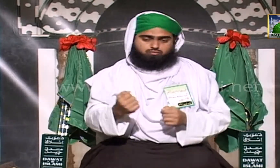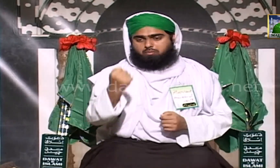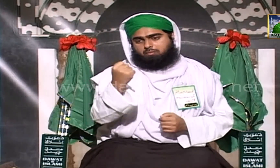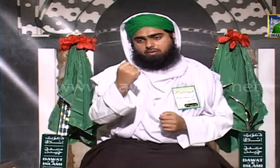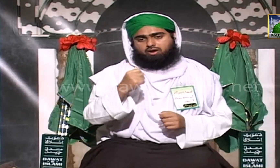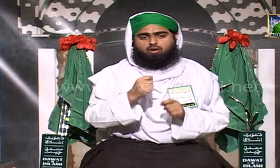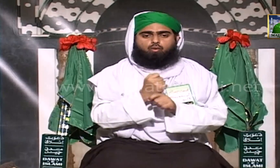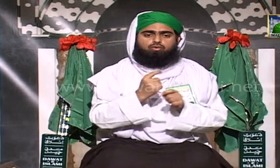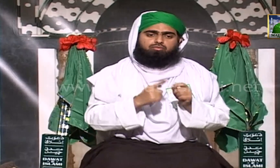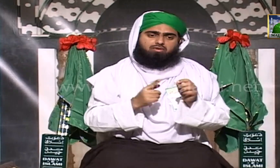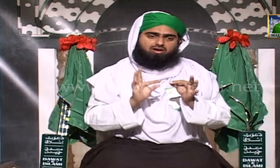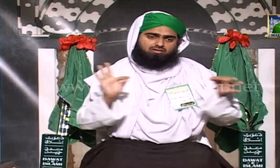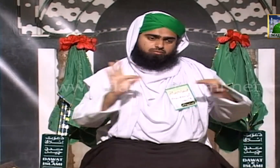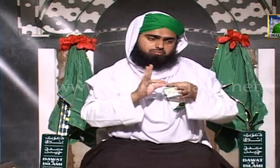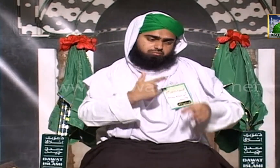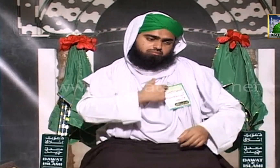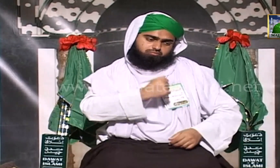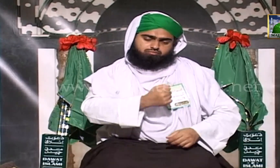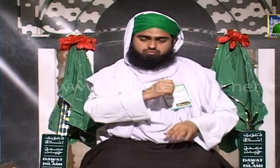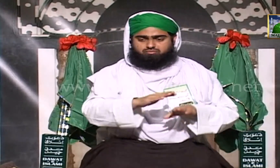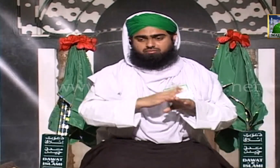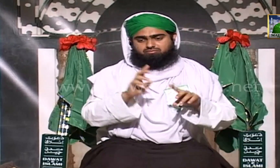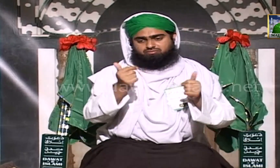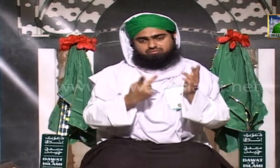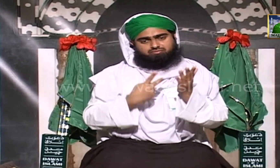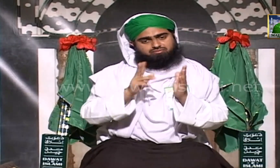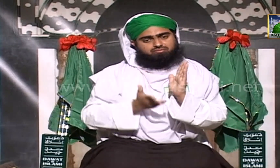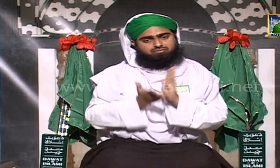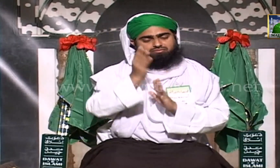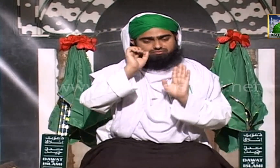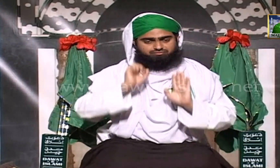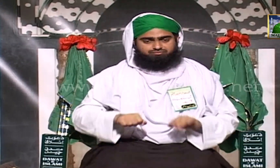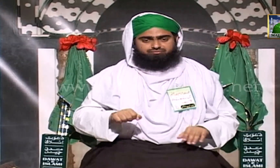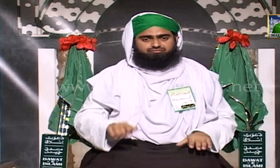غوث پاک کی عظمت و شان کے بارے میں وسوسے آتے ہوں گے وہ پڑھ کر انشاءاللہ سیٹ ہو جائیں گے.